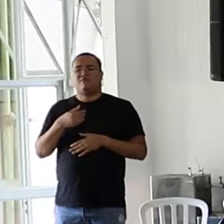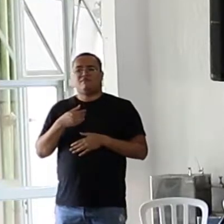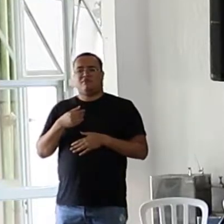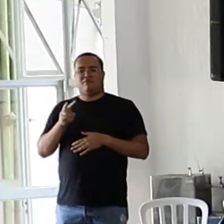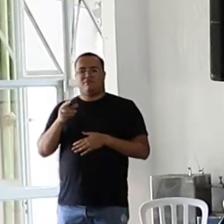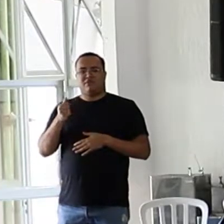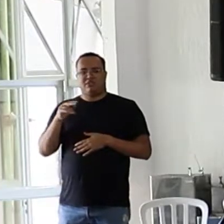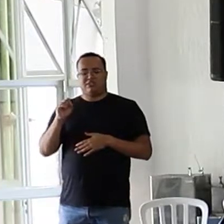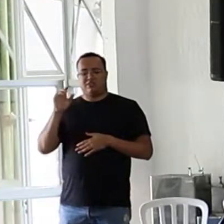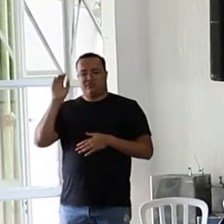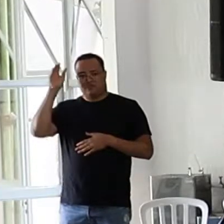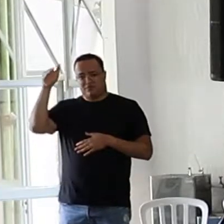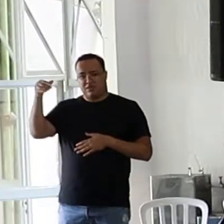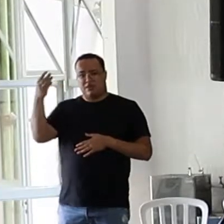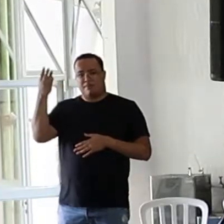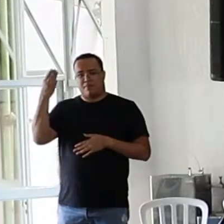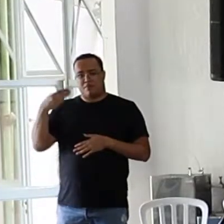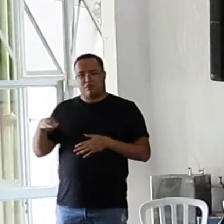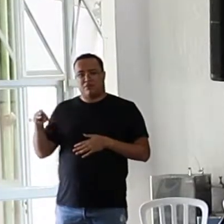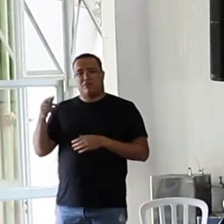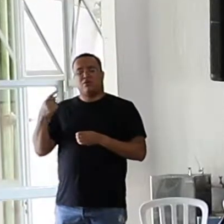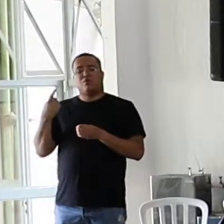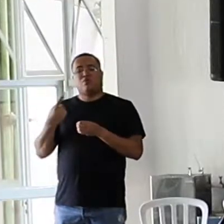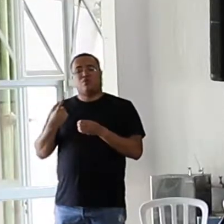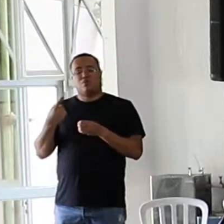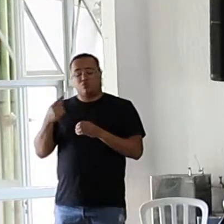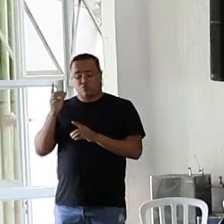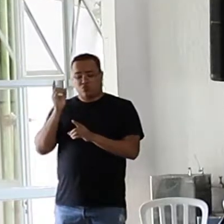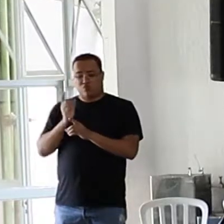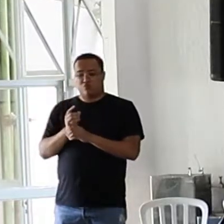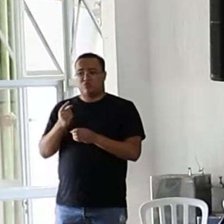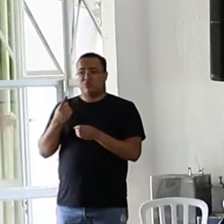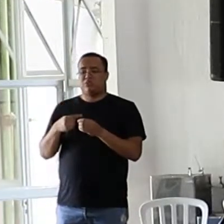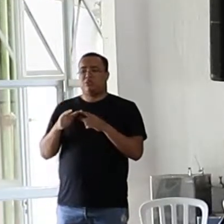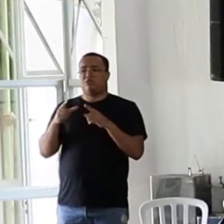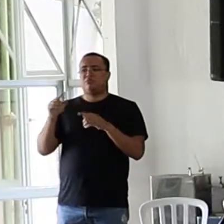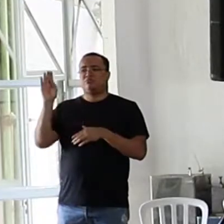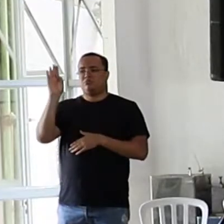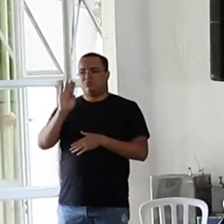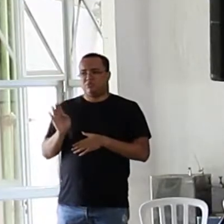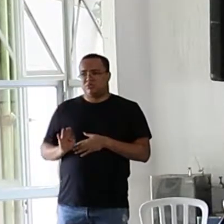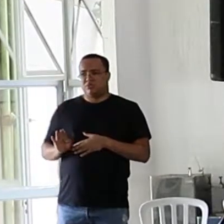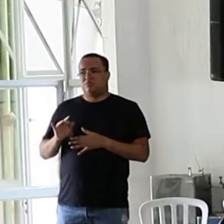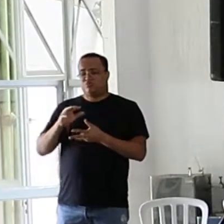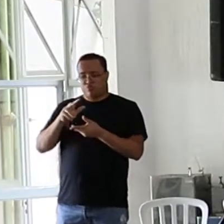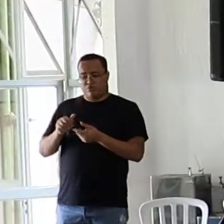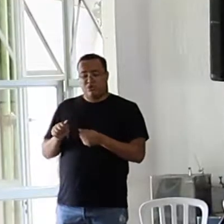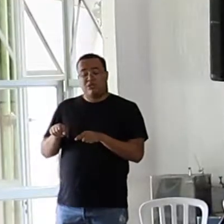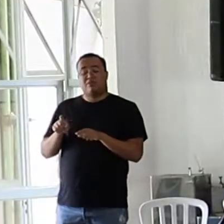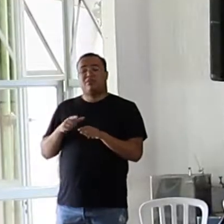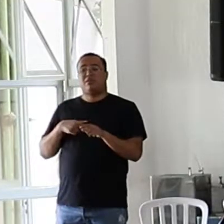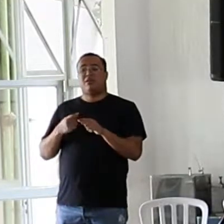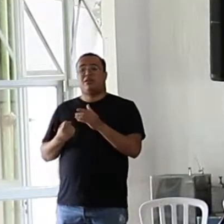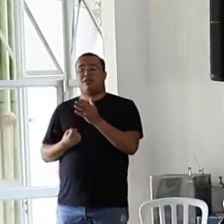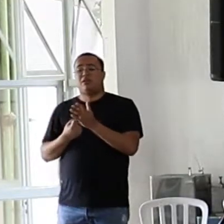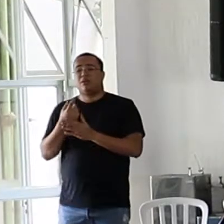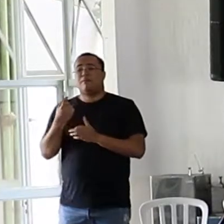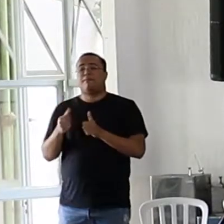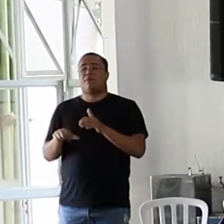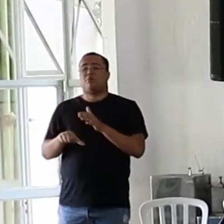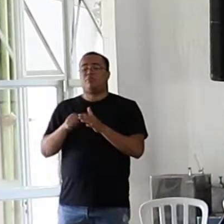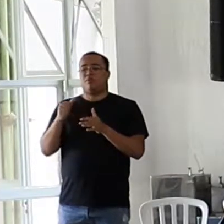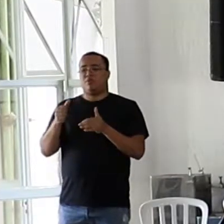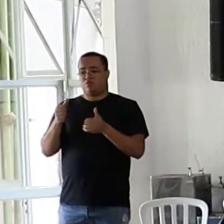Senador izalci comentou aqui da Semana Nacional de Ciência e Tecnologia está vamos lá Secretaria de turismo também presente e nós temos